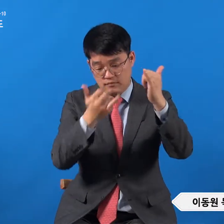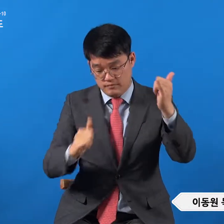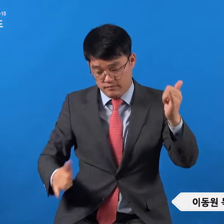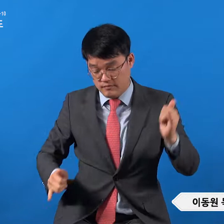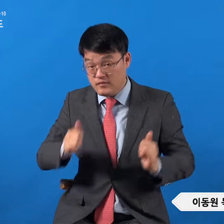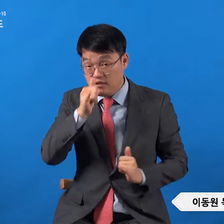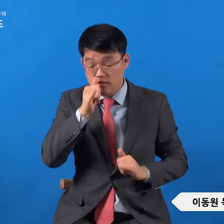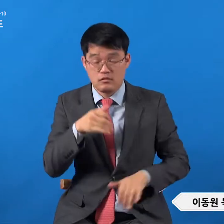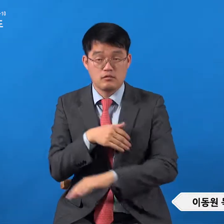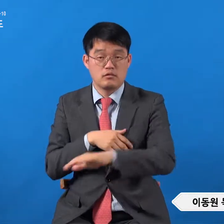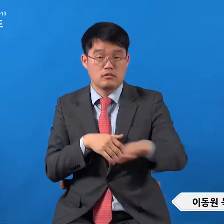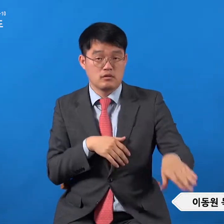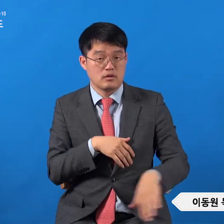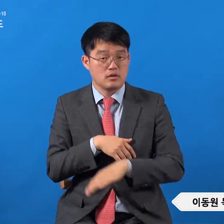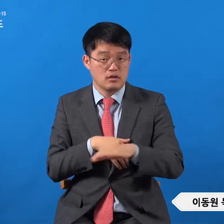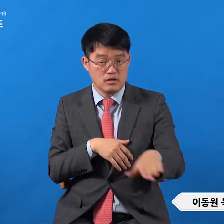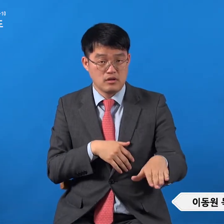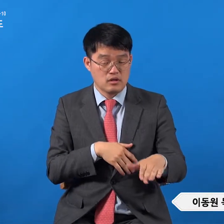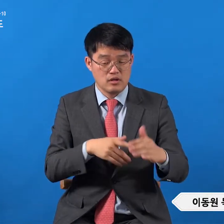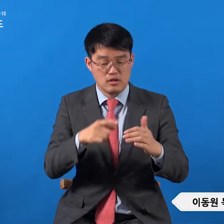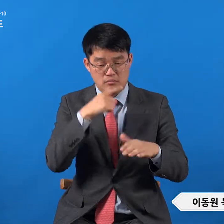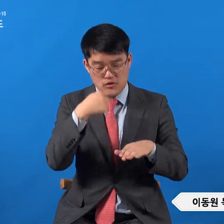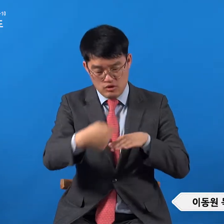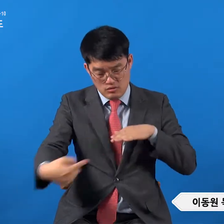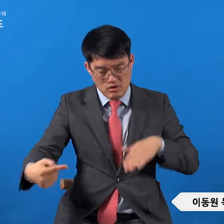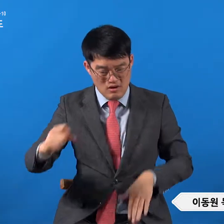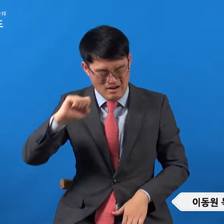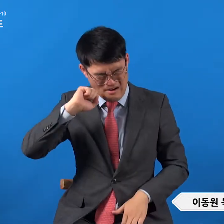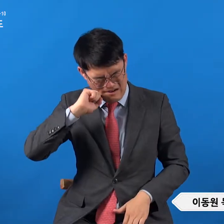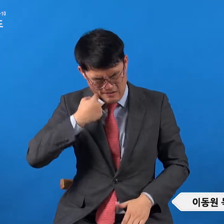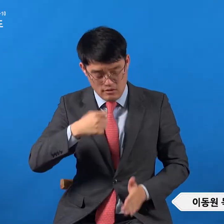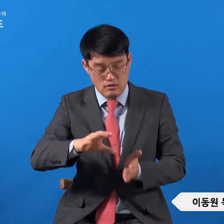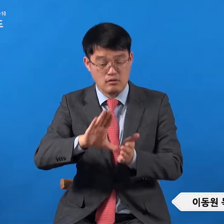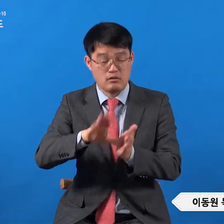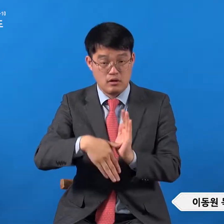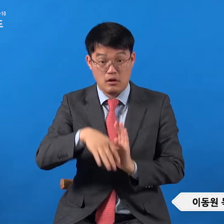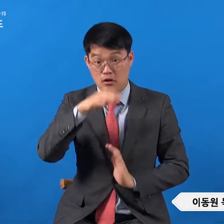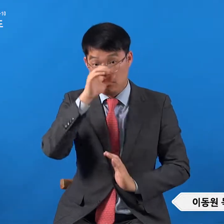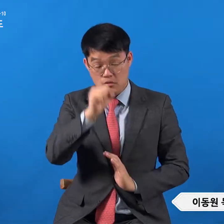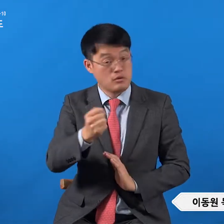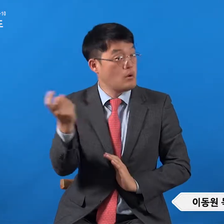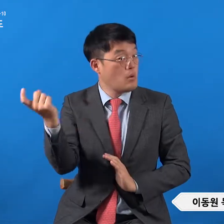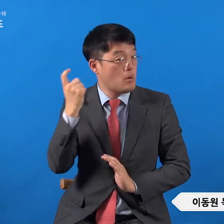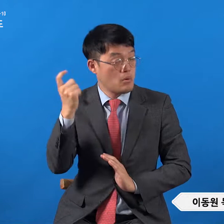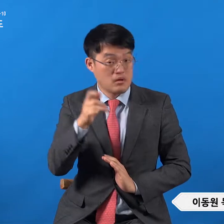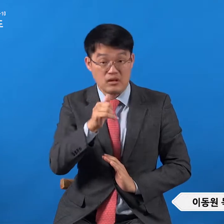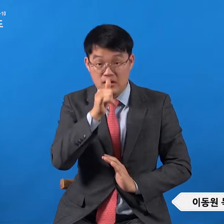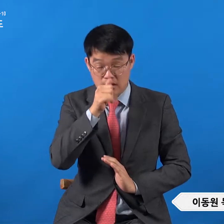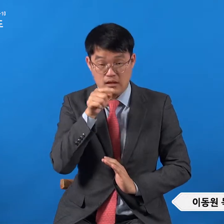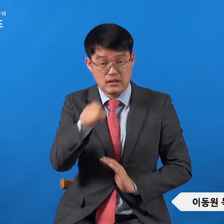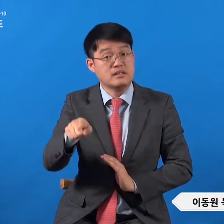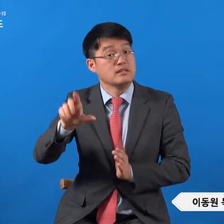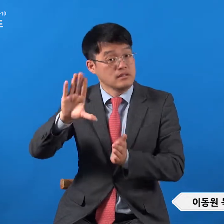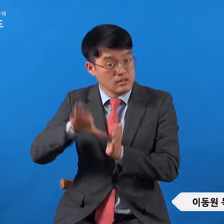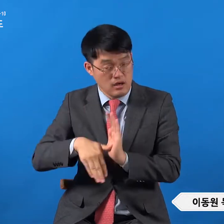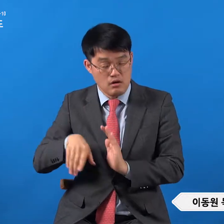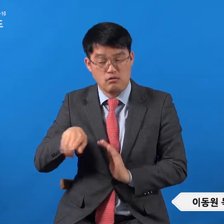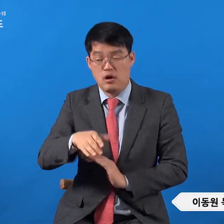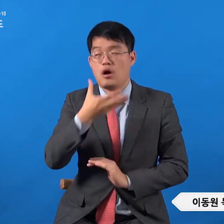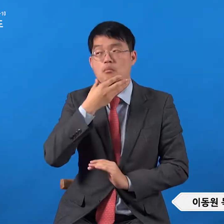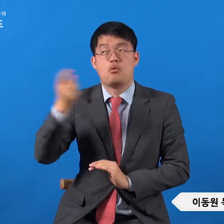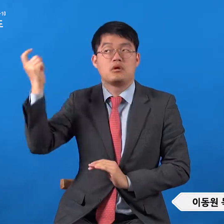있어요. 이런 우리 민족의 가장 어려웠던 이 시절에 굿뉴스가 있었는데 복음이 이 땅에 도착했다는